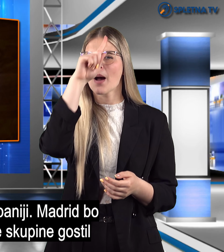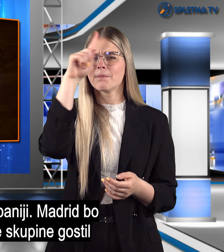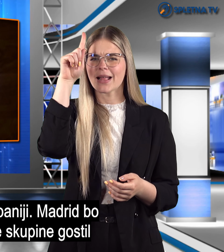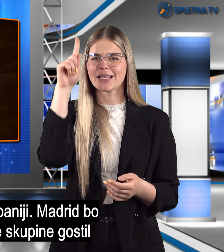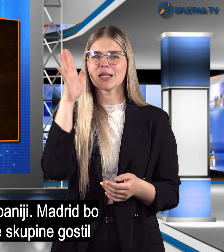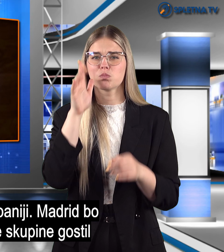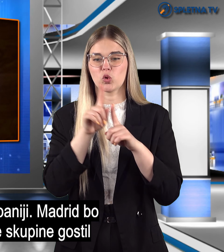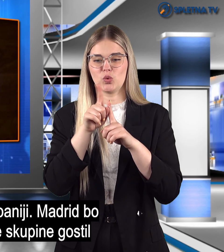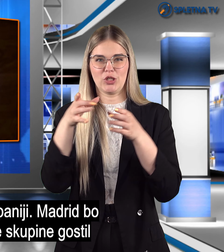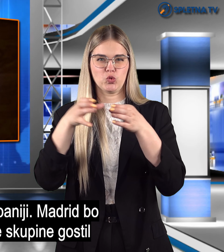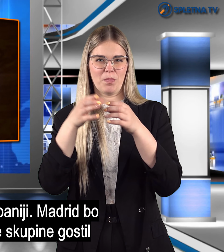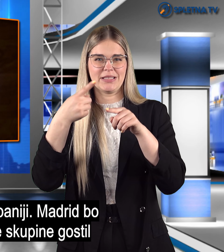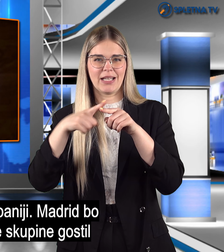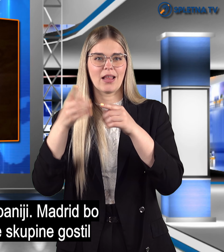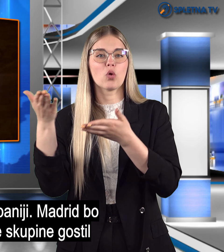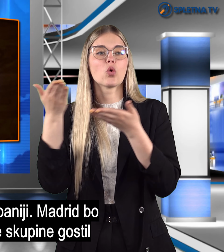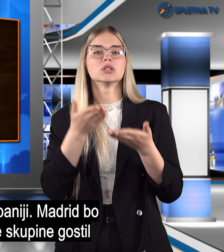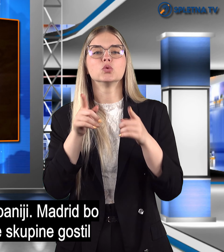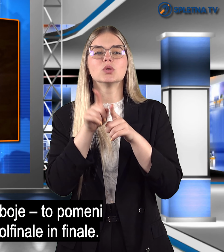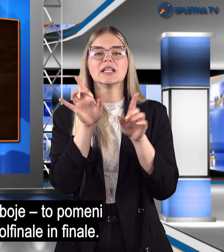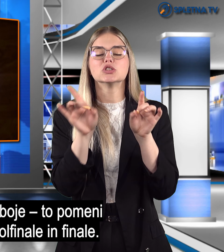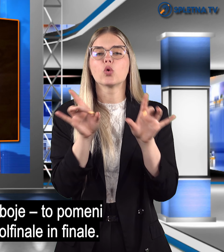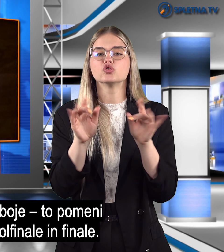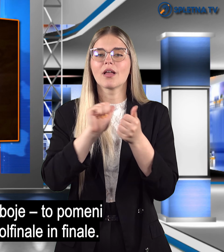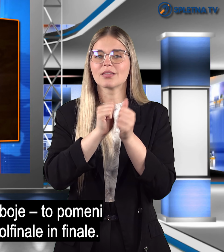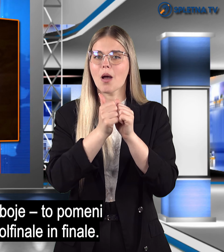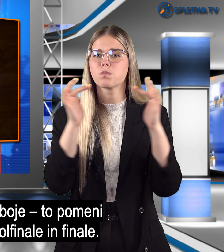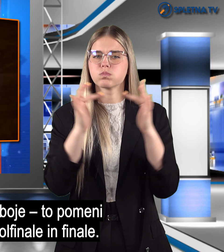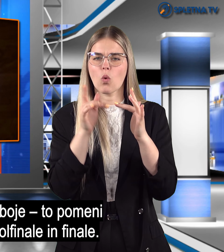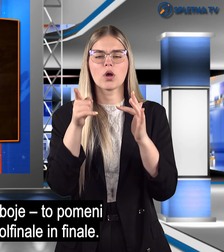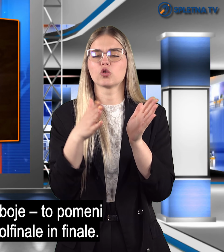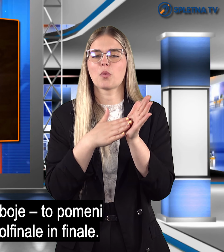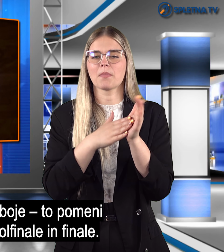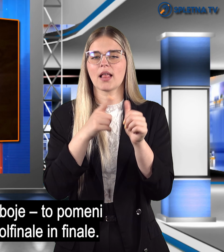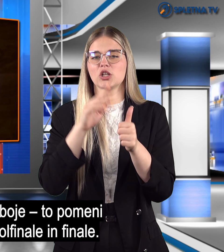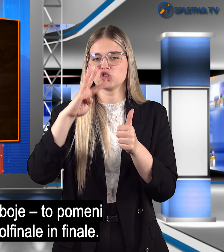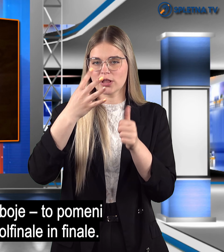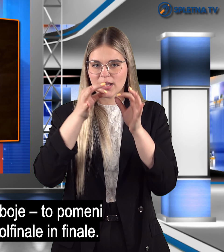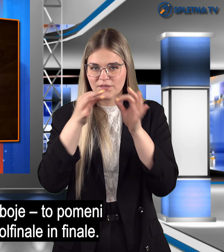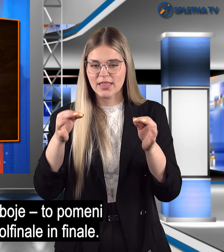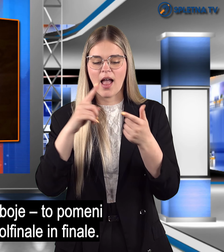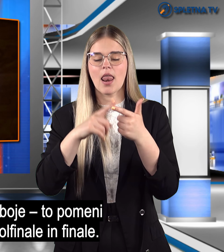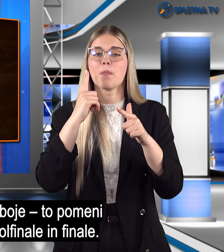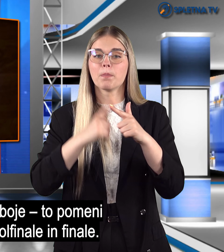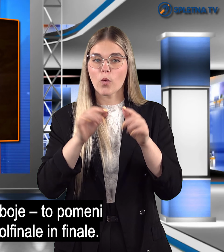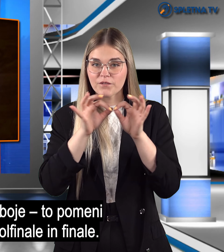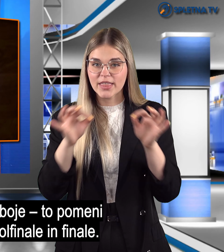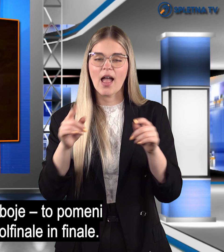bo poleg svoje skupine gostil tudi izločilne boje. To pomeni četrtfinale, polfinale in finale.